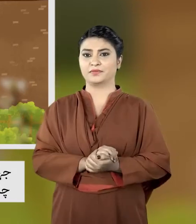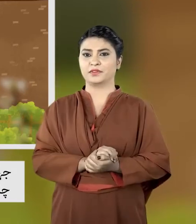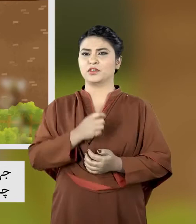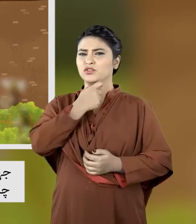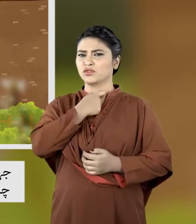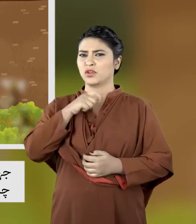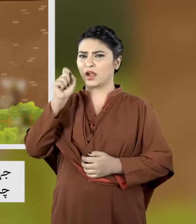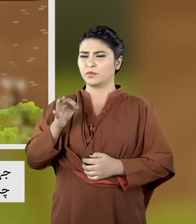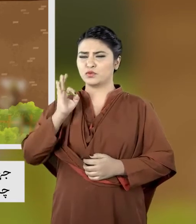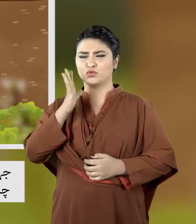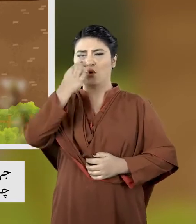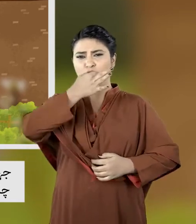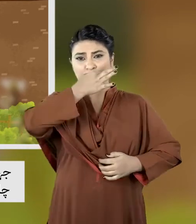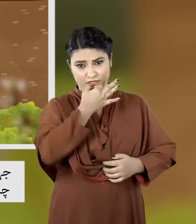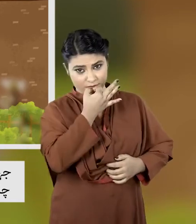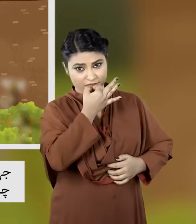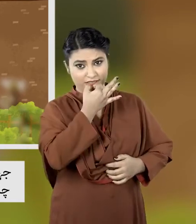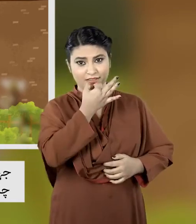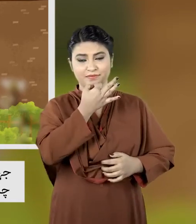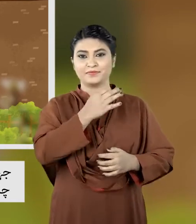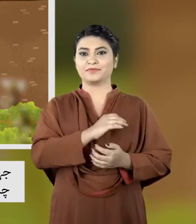چال باز نے زور سے سیٹی بجائی